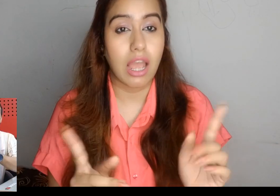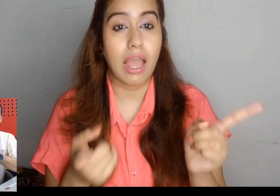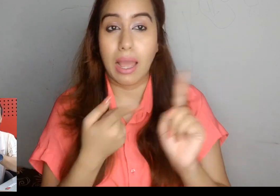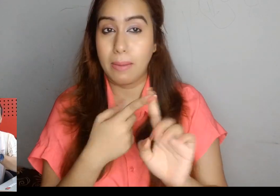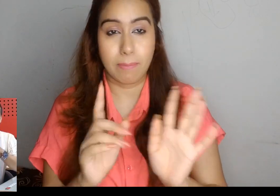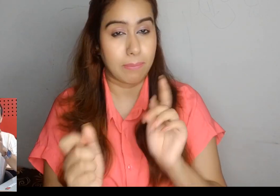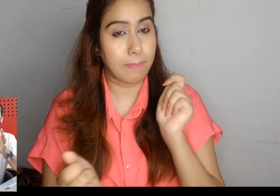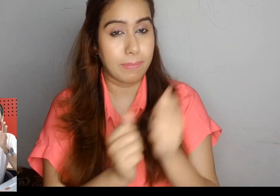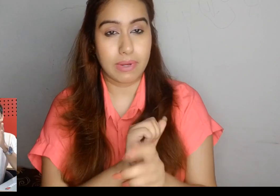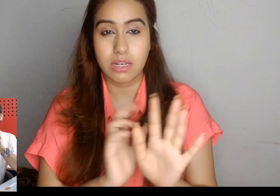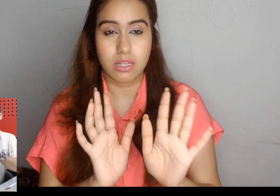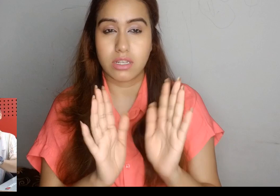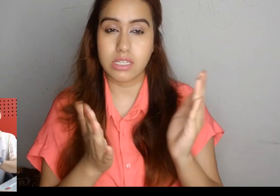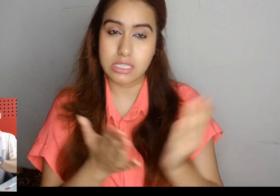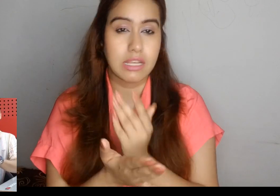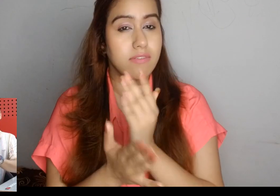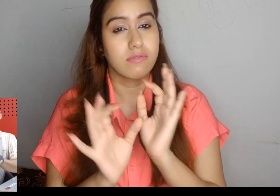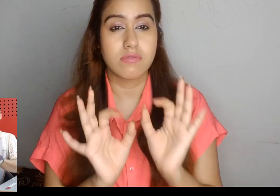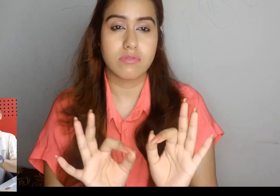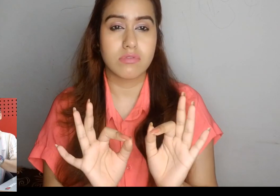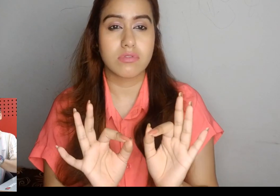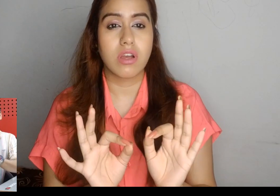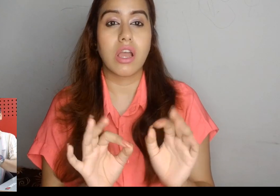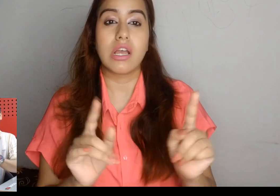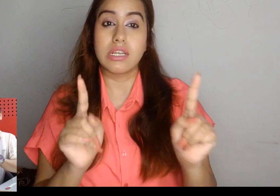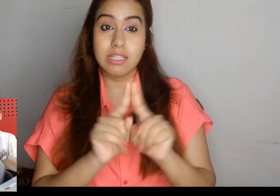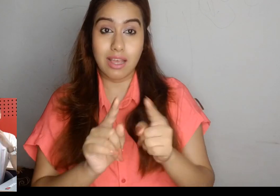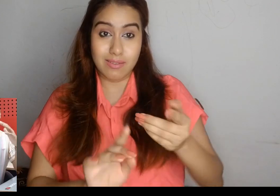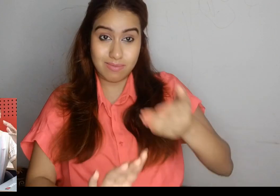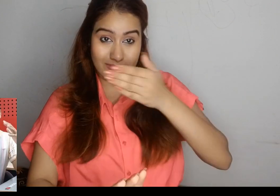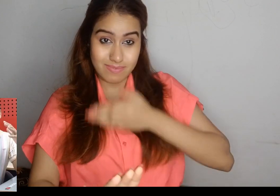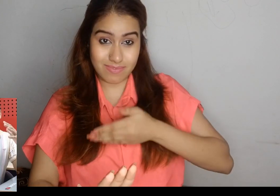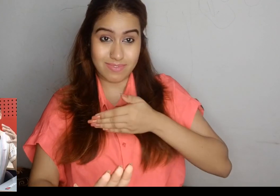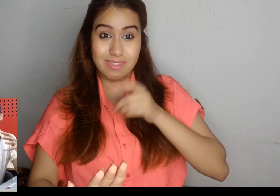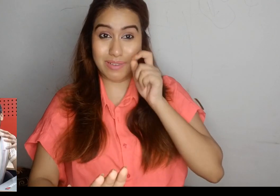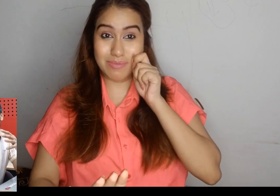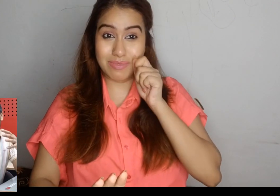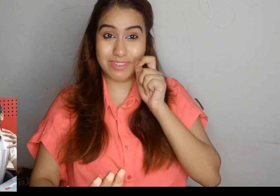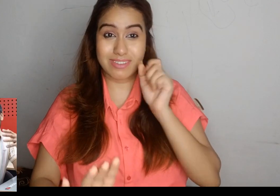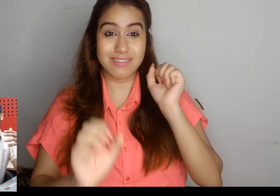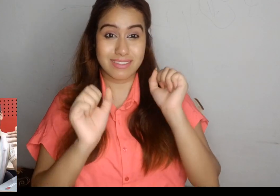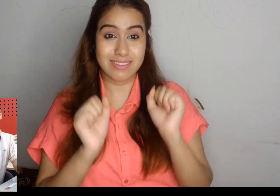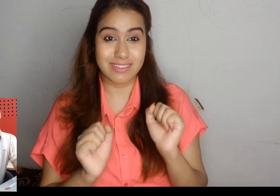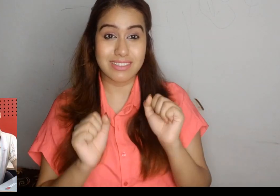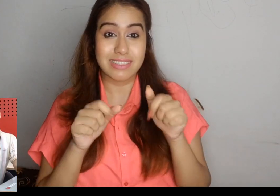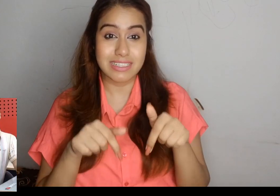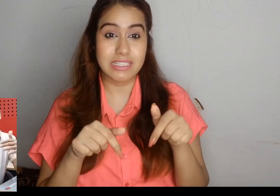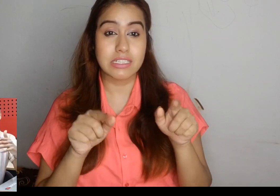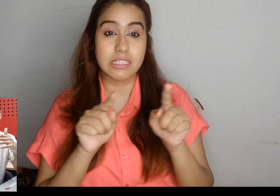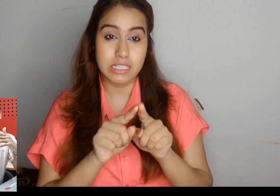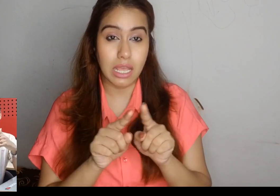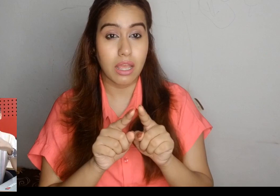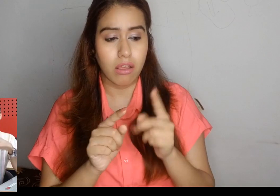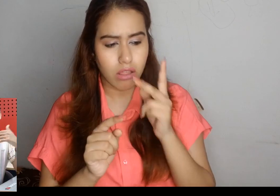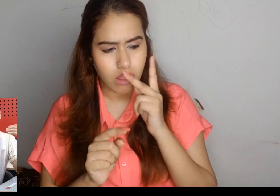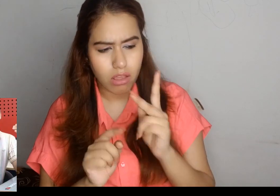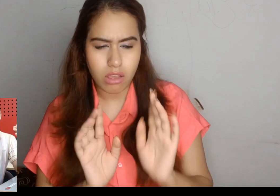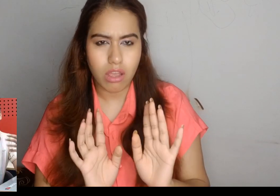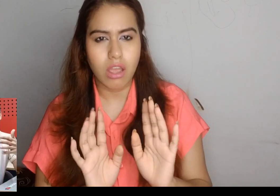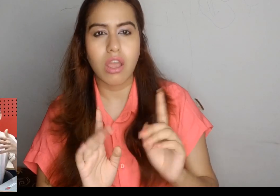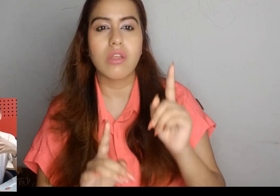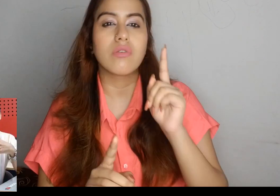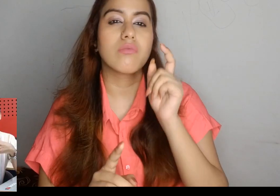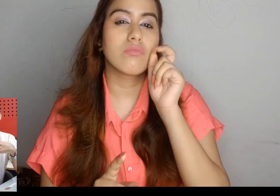जाती, बड़ा एक्सीडेंट हो जाता। ये सारा सीन हुआ ही था कि वो जो गलती से आया था,